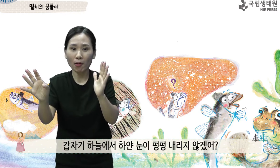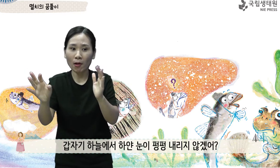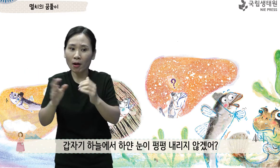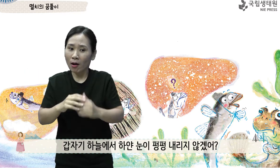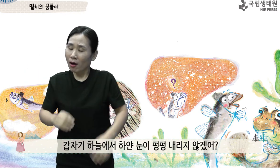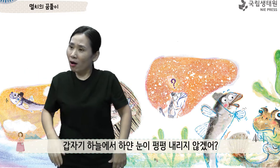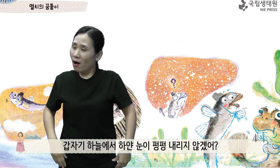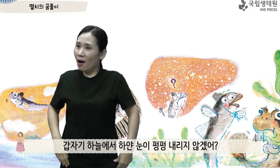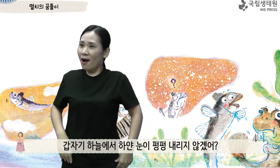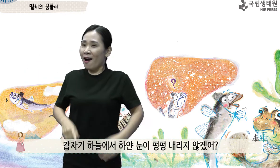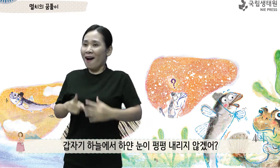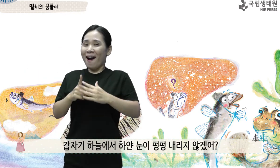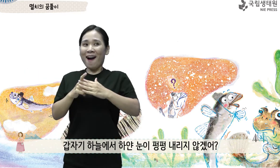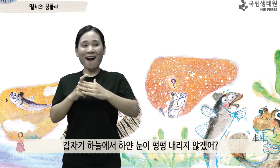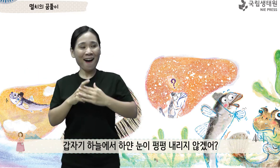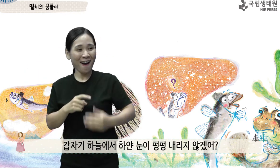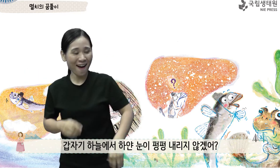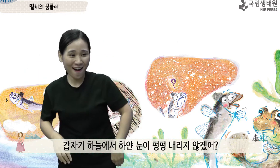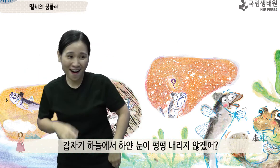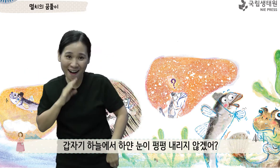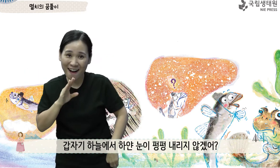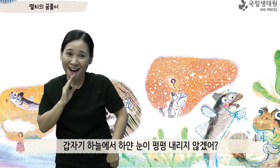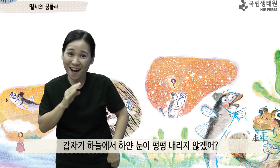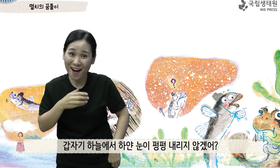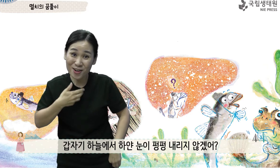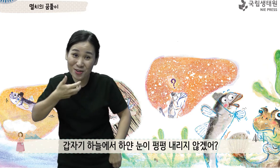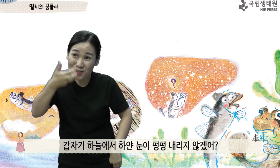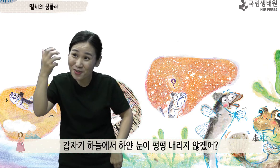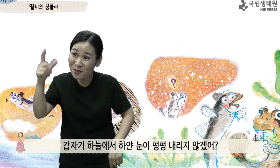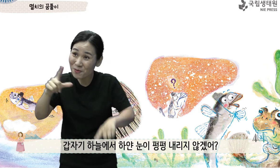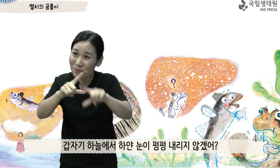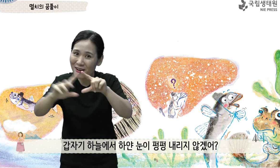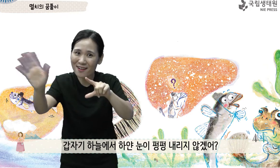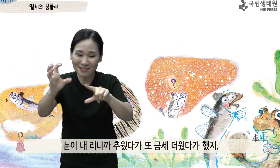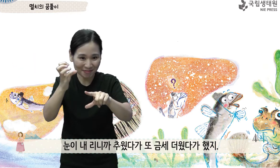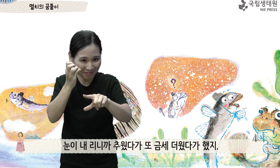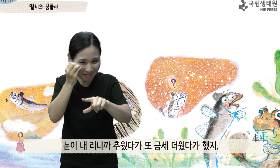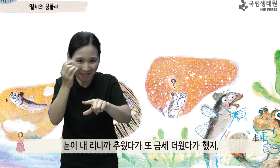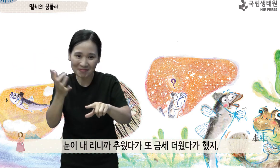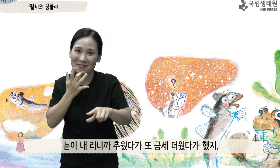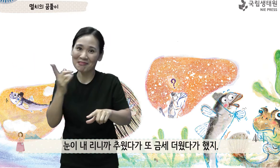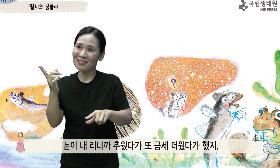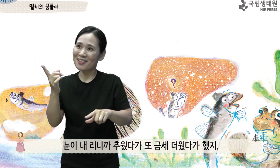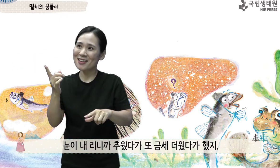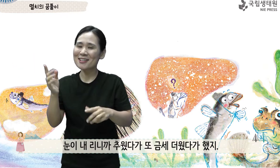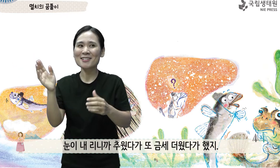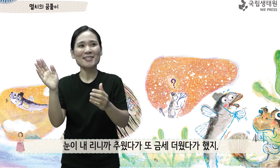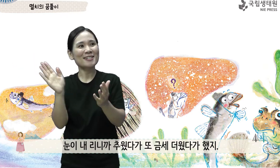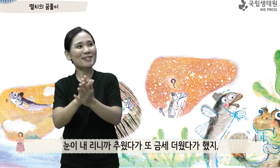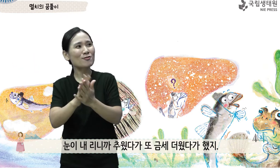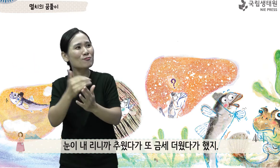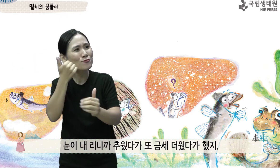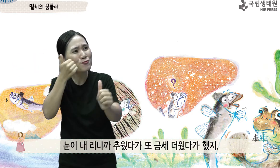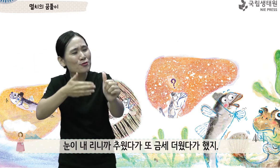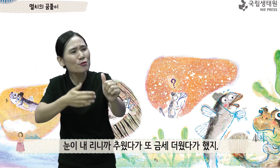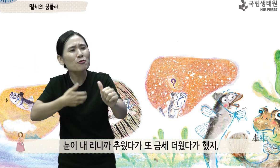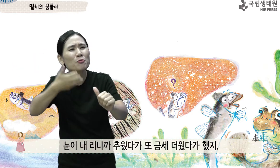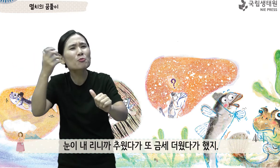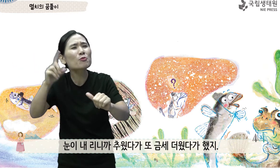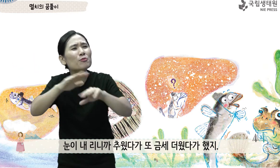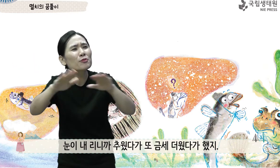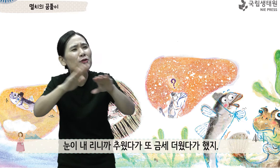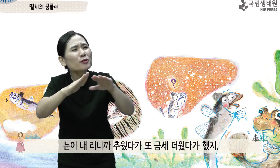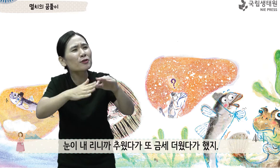하늘에서 하얀 눈이 펑펑 내리지 않겠어? 눈이 내리니까 추웠다가